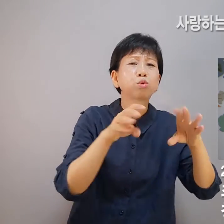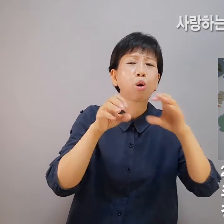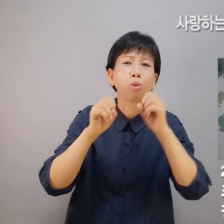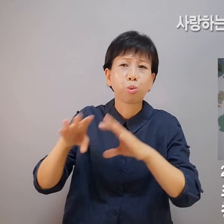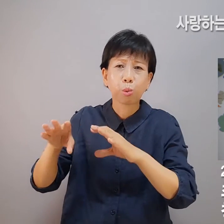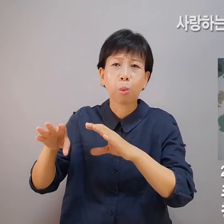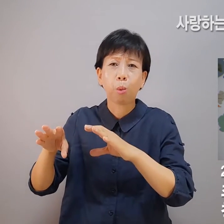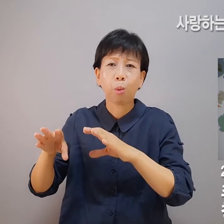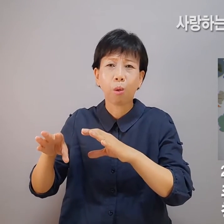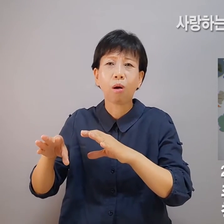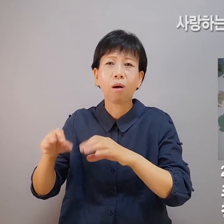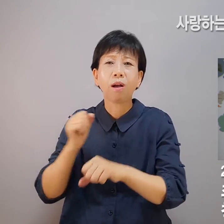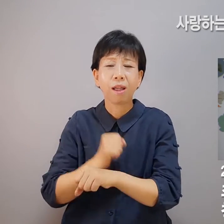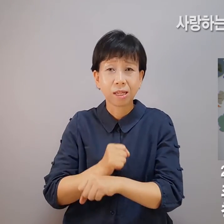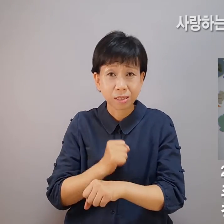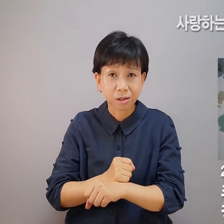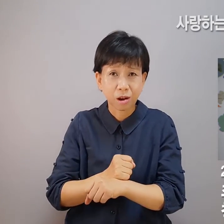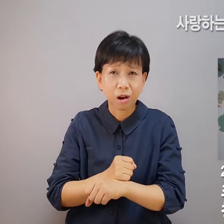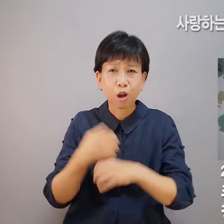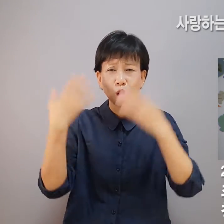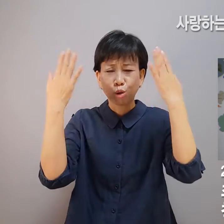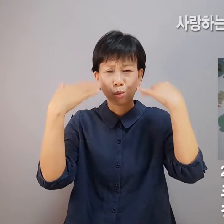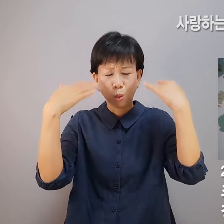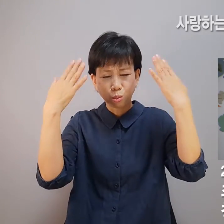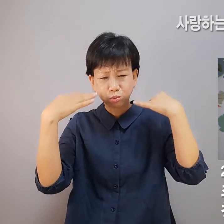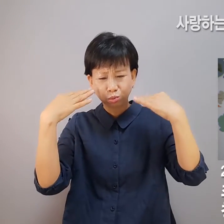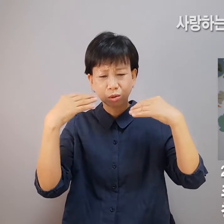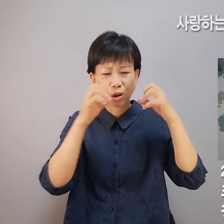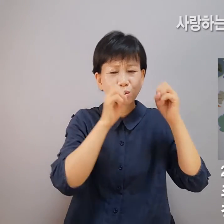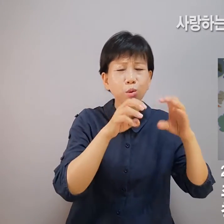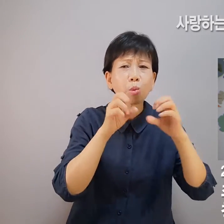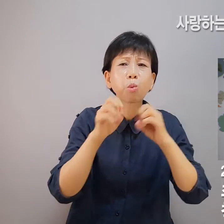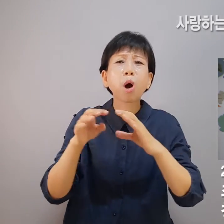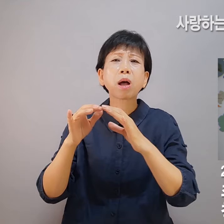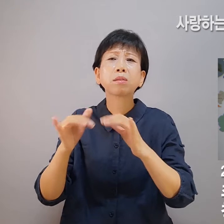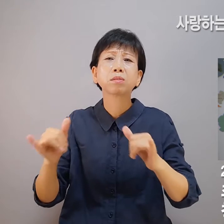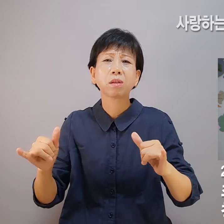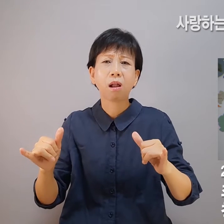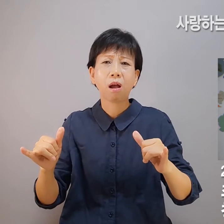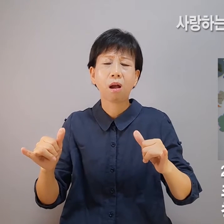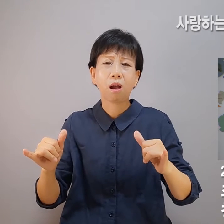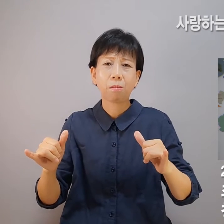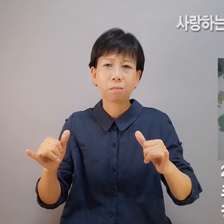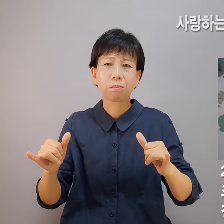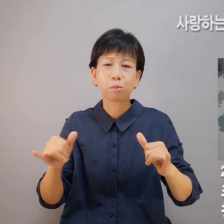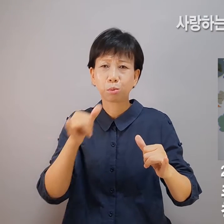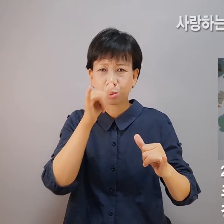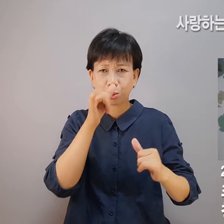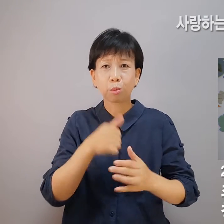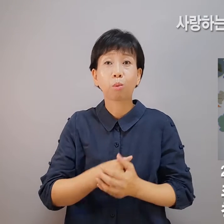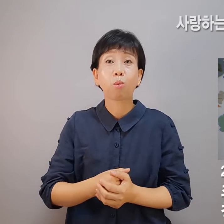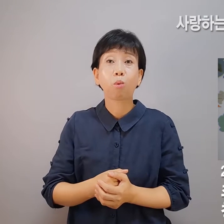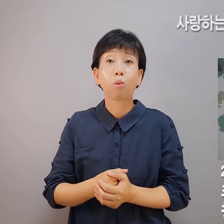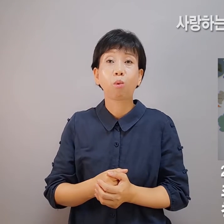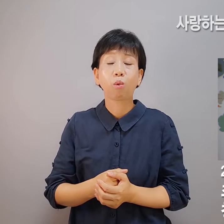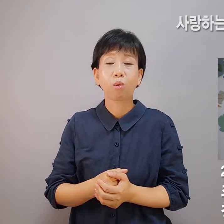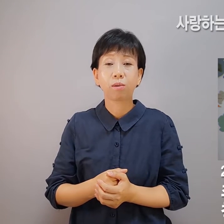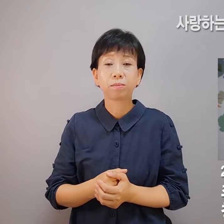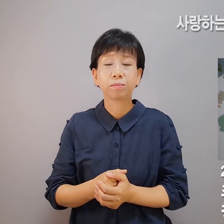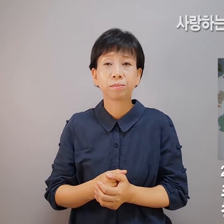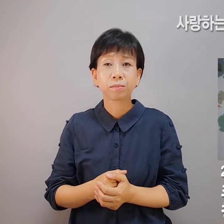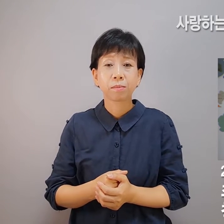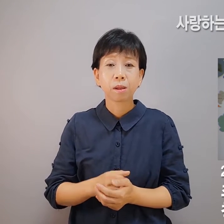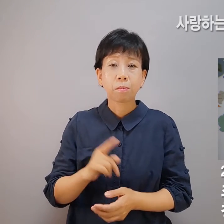합니다. 이번 주부터. 이 무더위에 나와서 전도하는 사람들만 전도하는 게 아니고 교회에 좋은 의견이